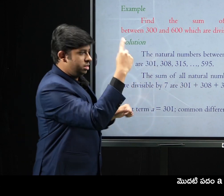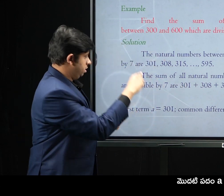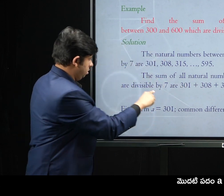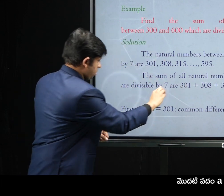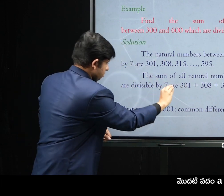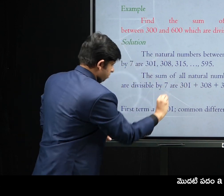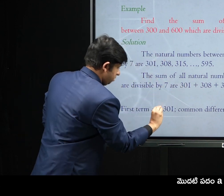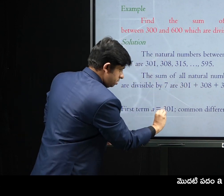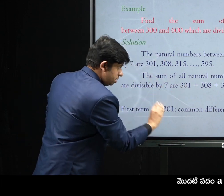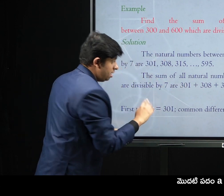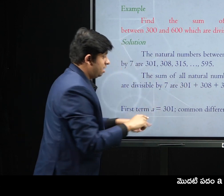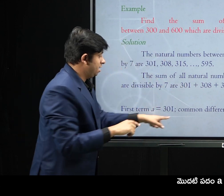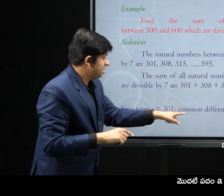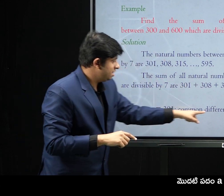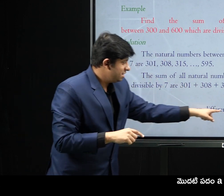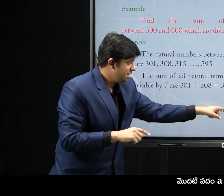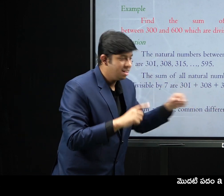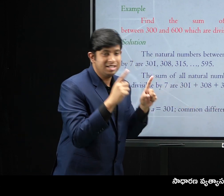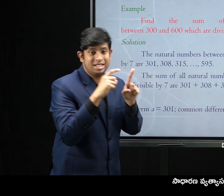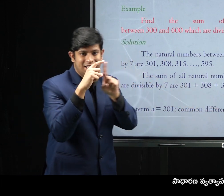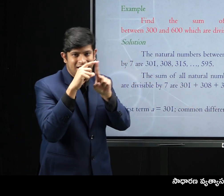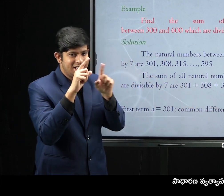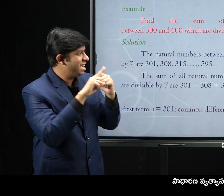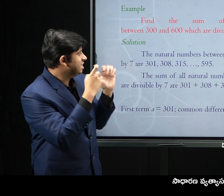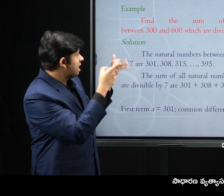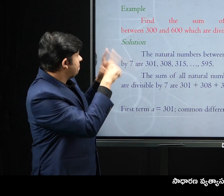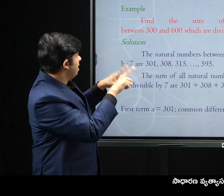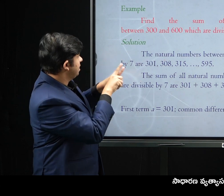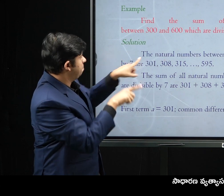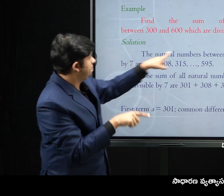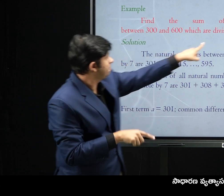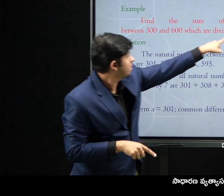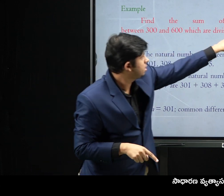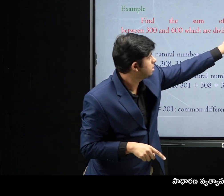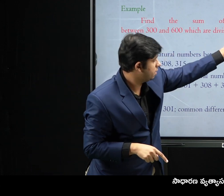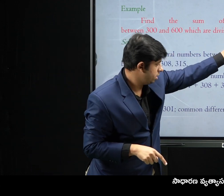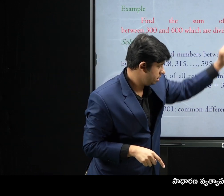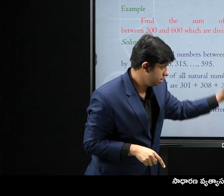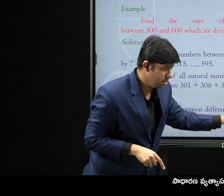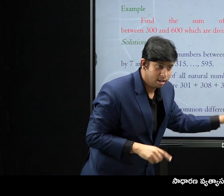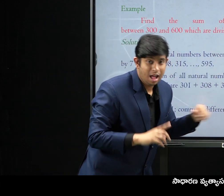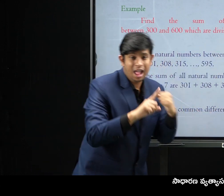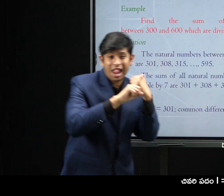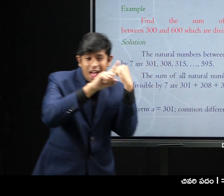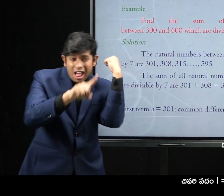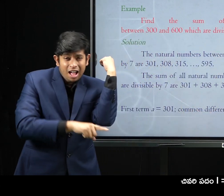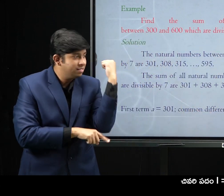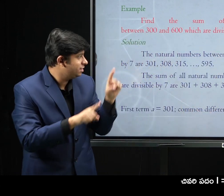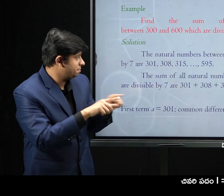పదం A ఈజ్ ఈక్వల్ టు 301, సాధారణ వ్యత్యాసం D ఈజ్ ఈక్వల్ టు 7, చివరి పదం 1